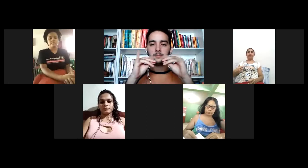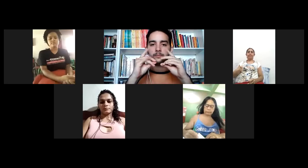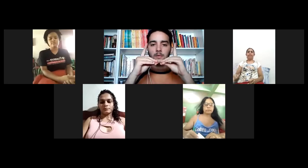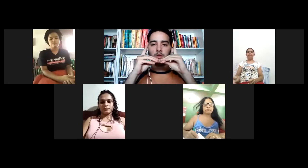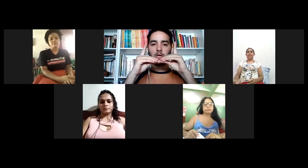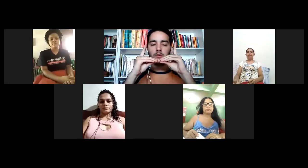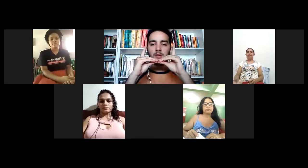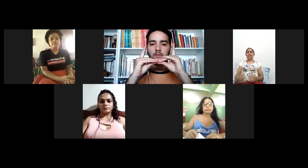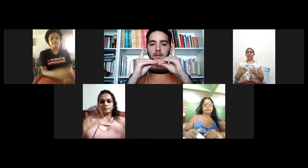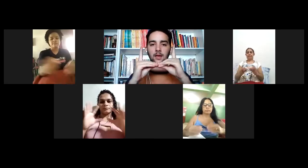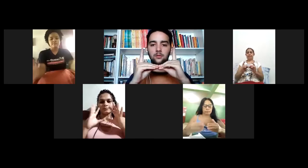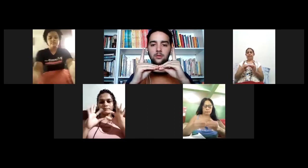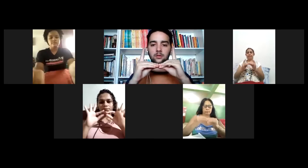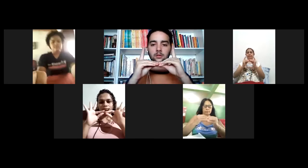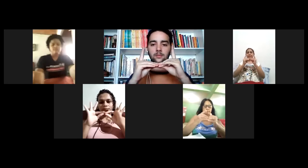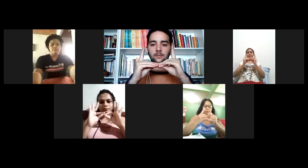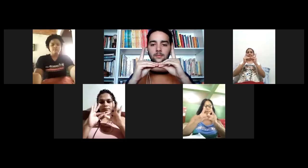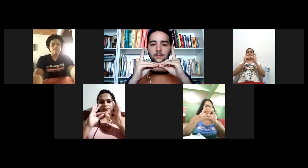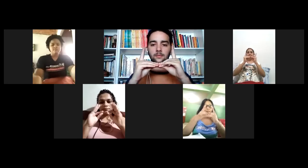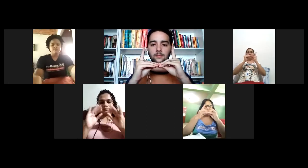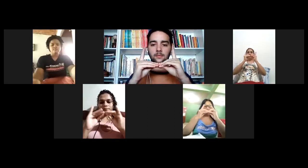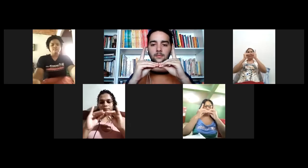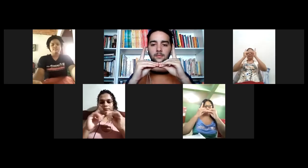Missa, indicadores levantados,